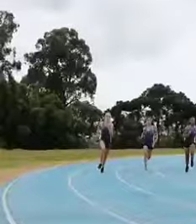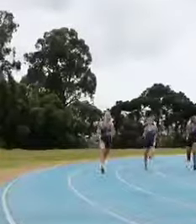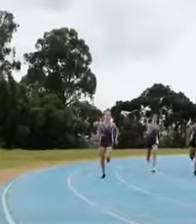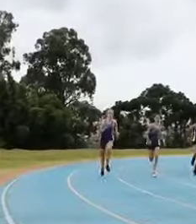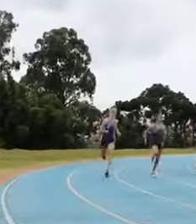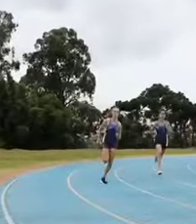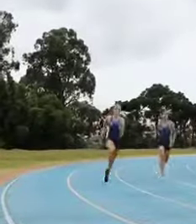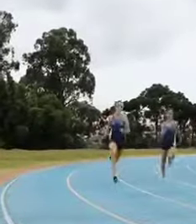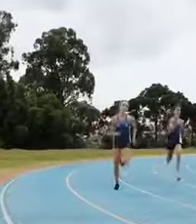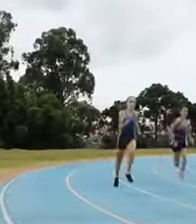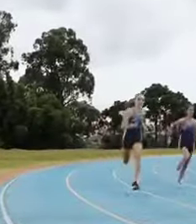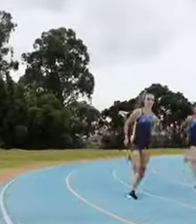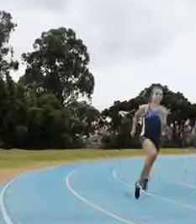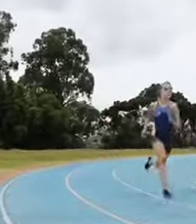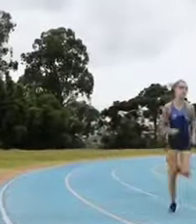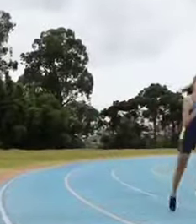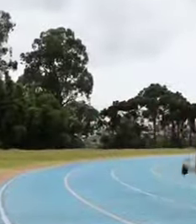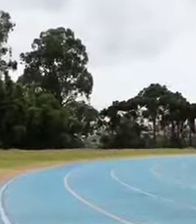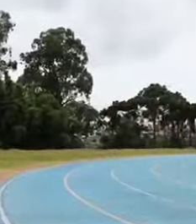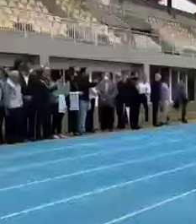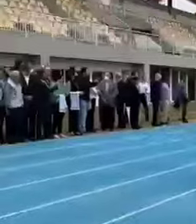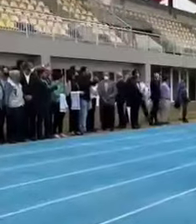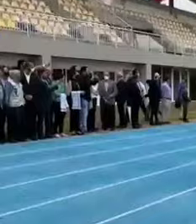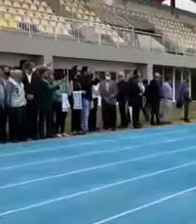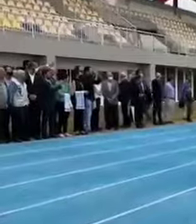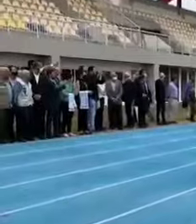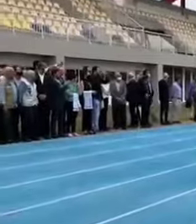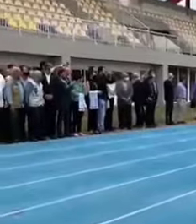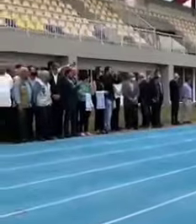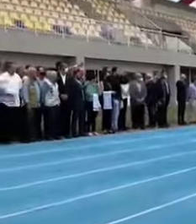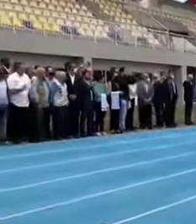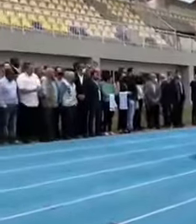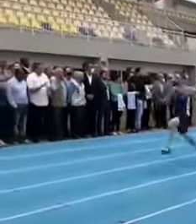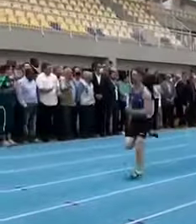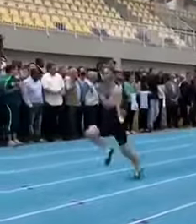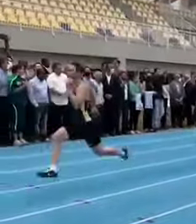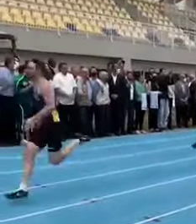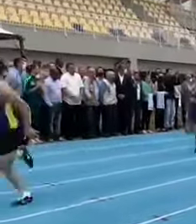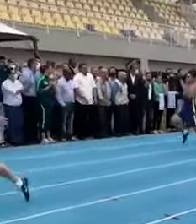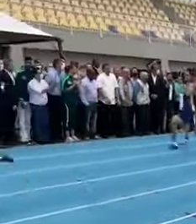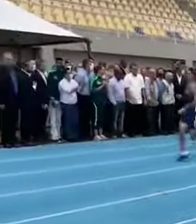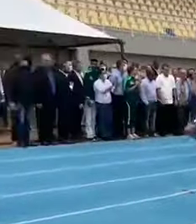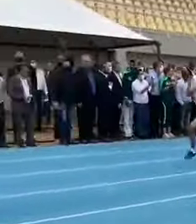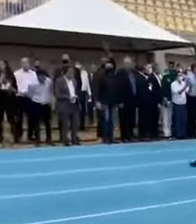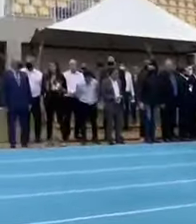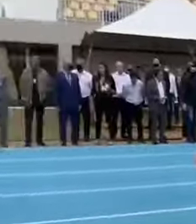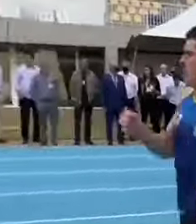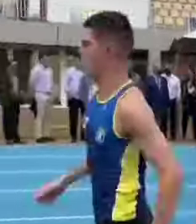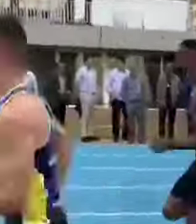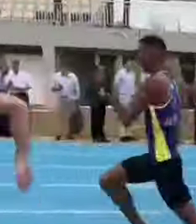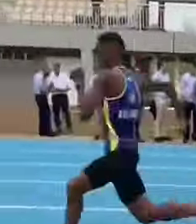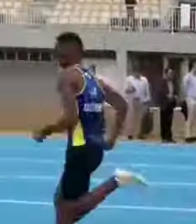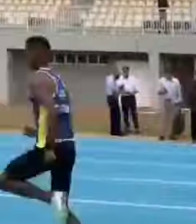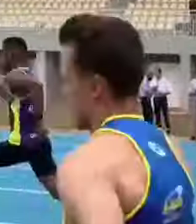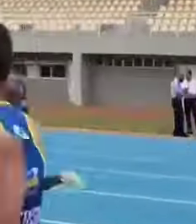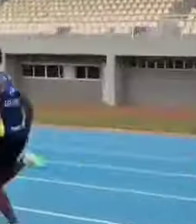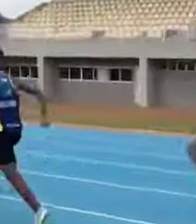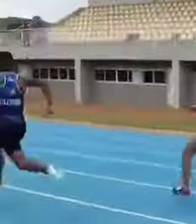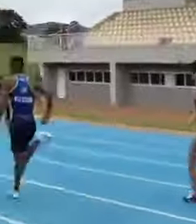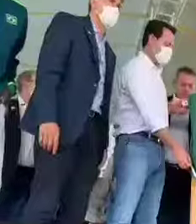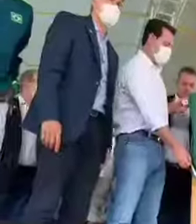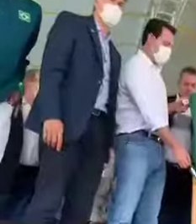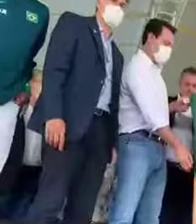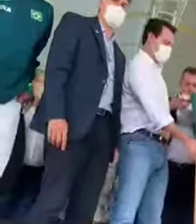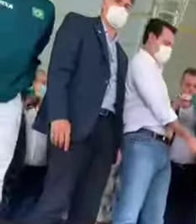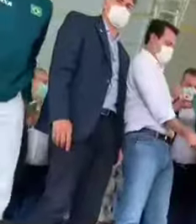obras na parte do esporte como o Marcelo estando à frente da Secretaria de